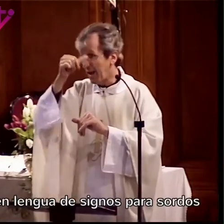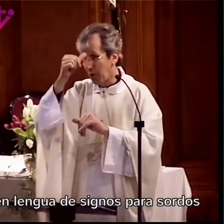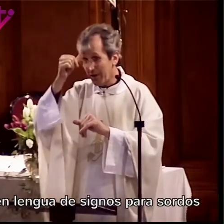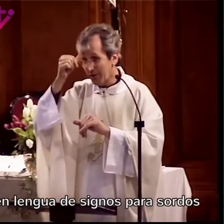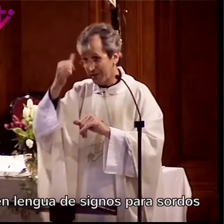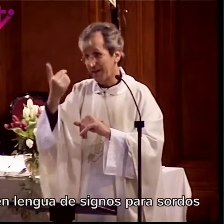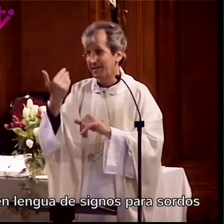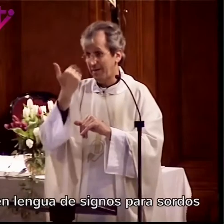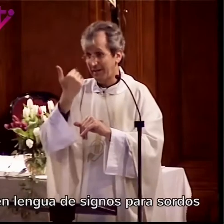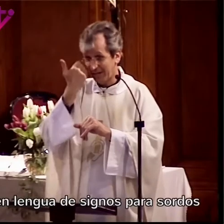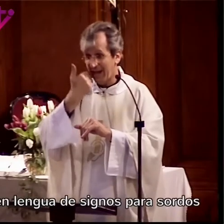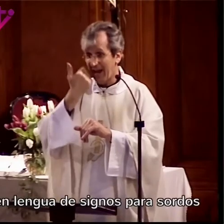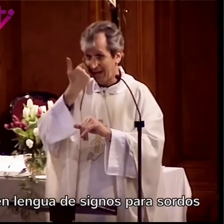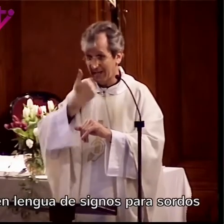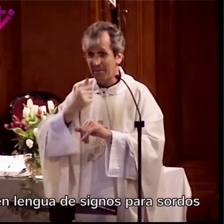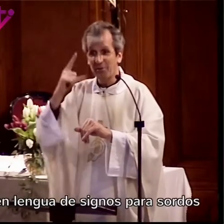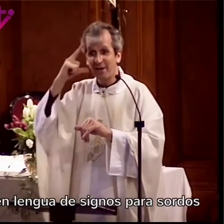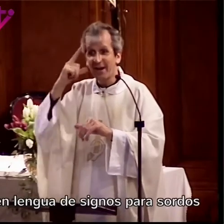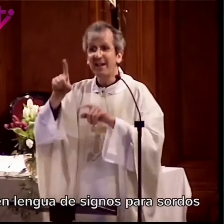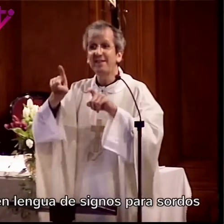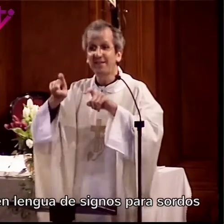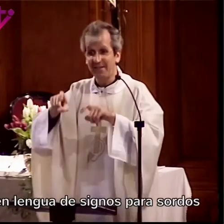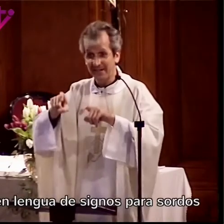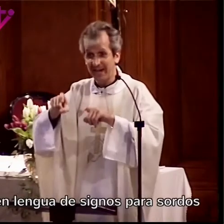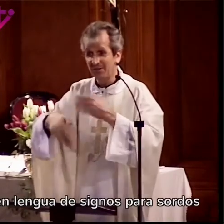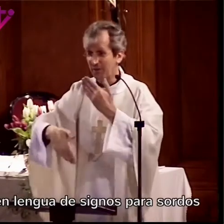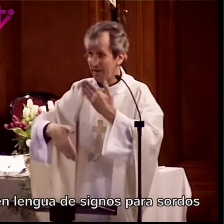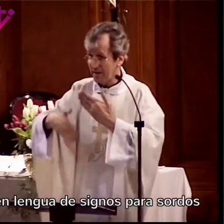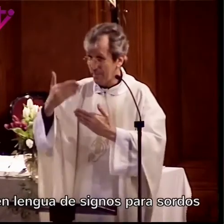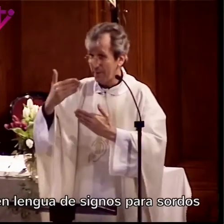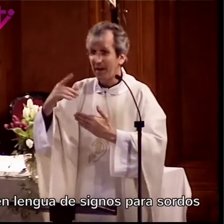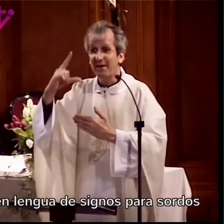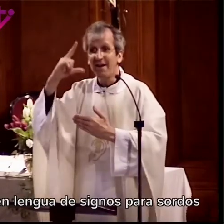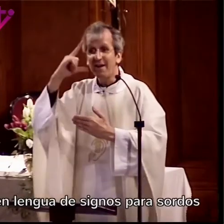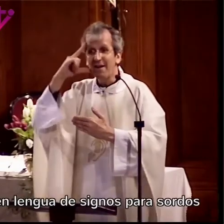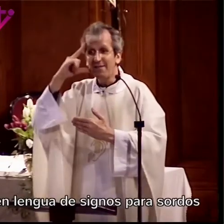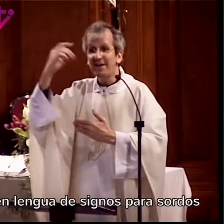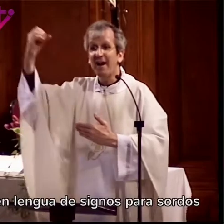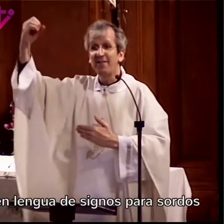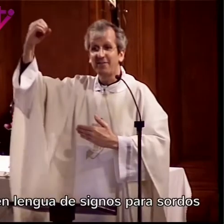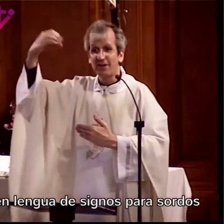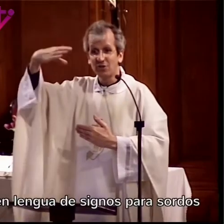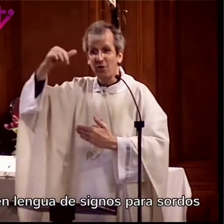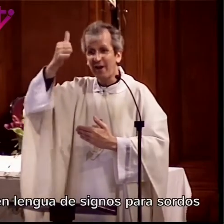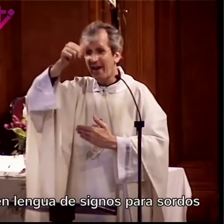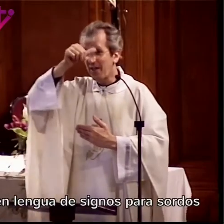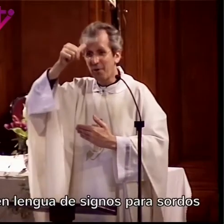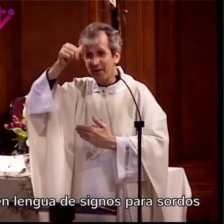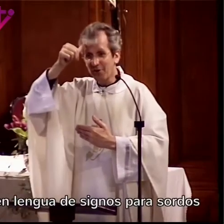domingo es decir sabéis que el sábado era el día del descanso y empezaban el día del sol el domingo